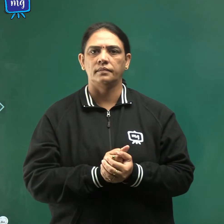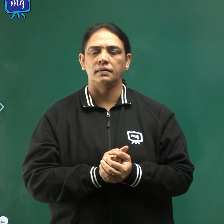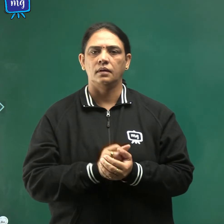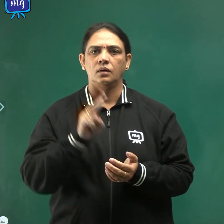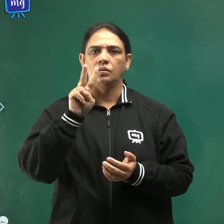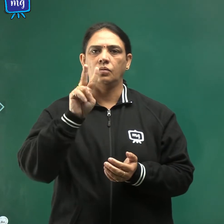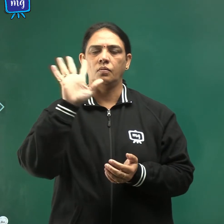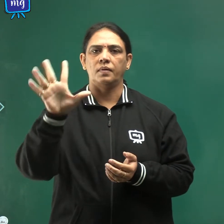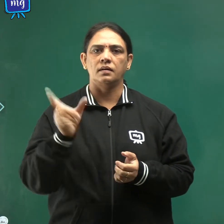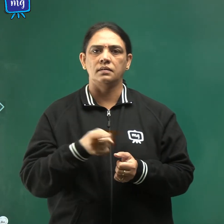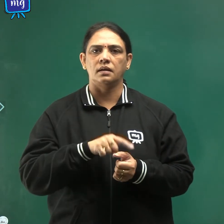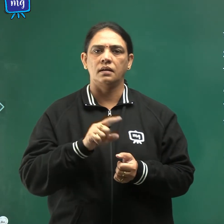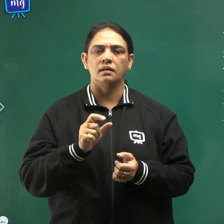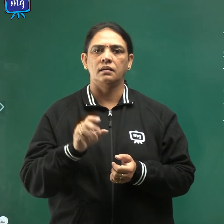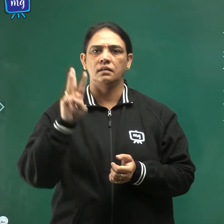25 से 30